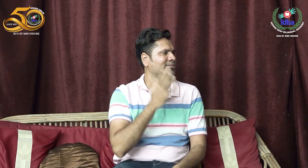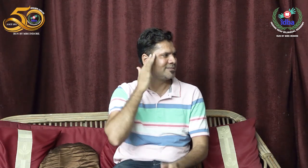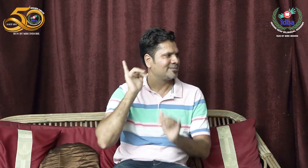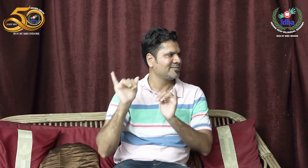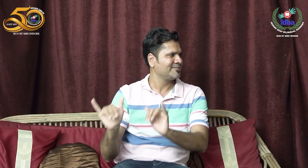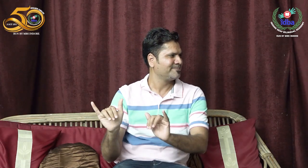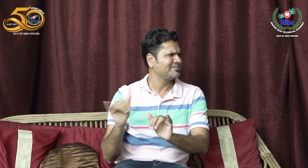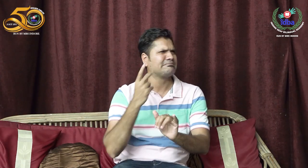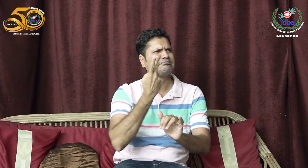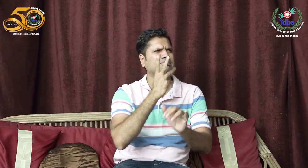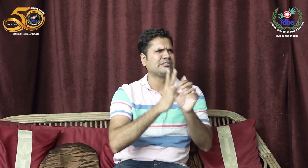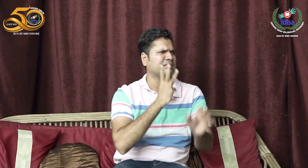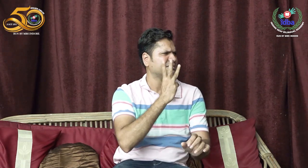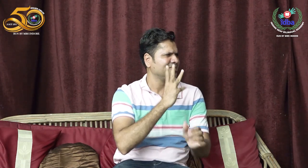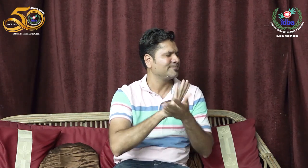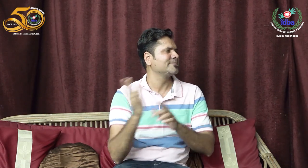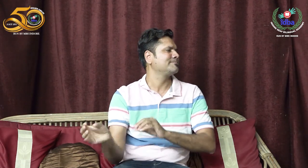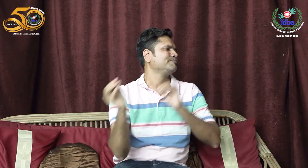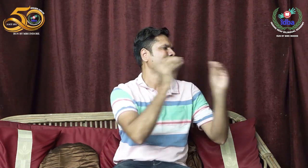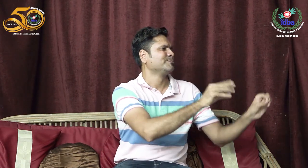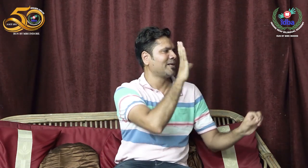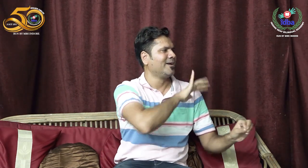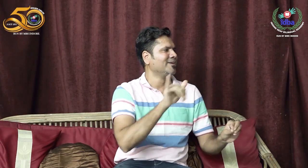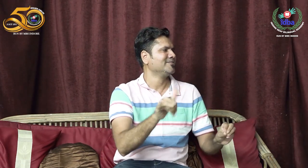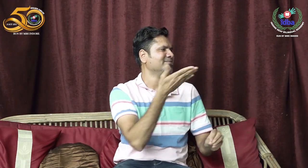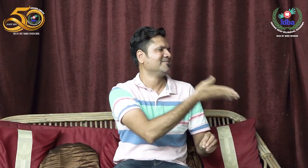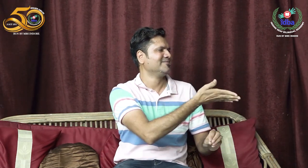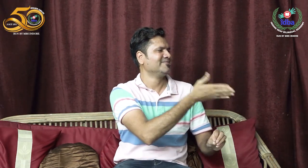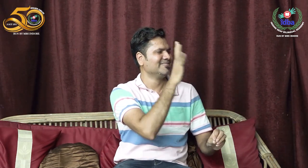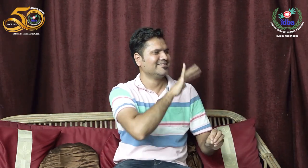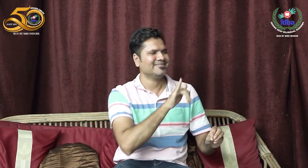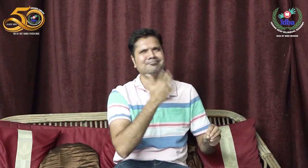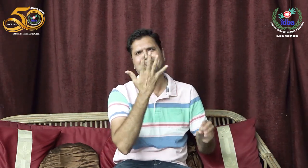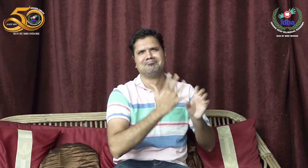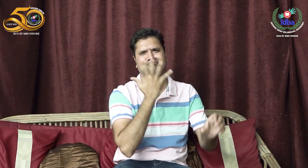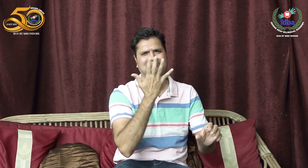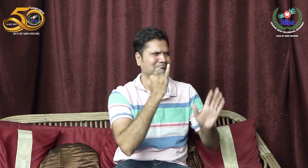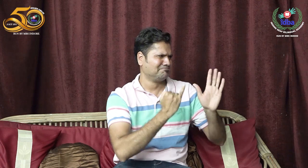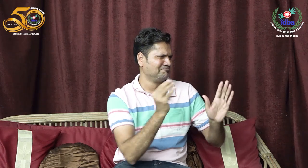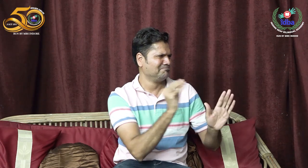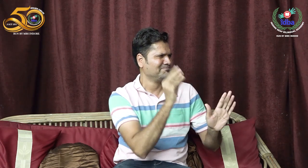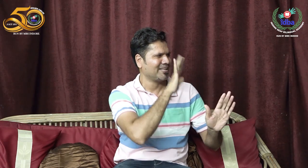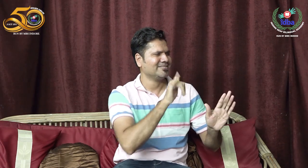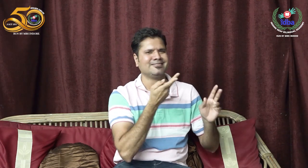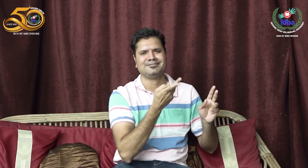हार्ड ऑफ हियरिंग जो है एक है उनके यहाँ पे साथ में रेंट में रहा 3 साल। फिर वापस यश सर के साथ में रहा, शायद 5 साल रहा, 6 साल रहा